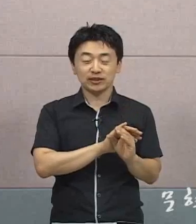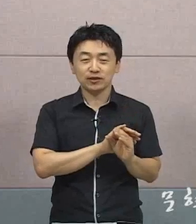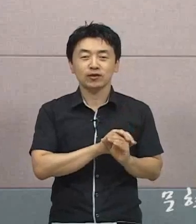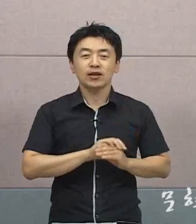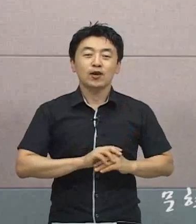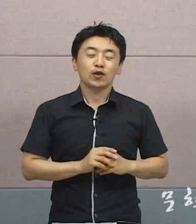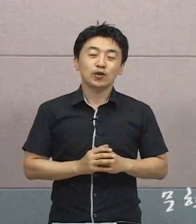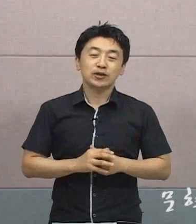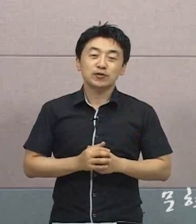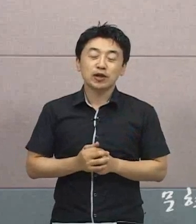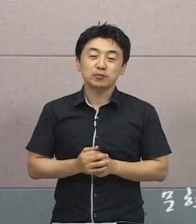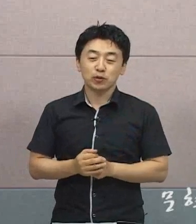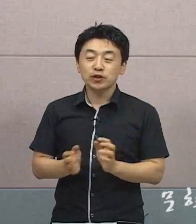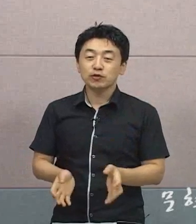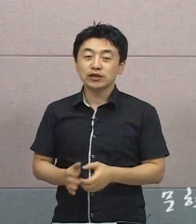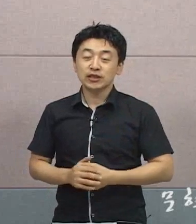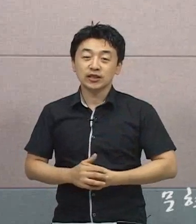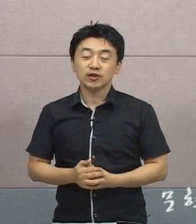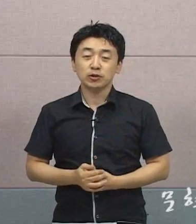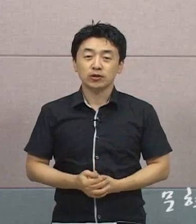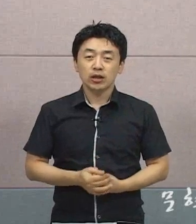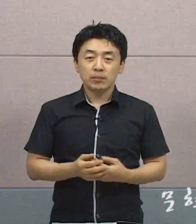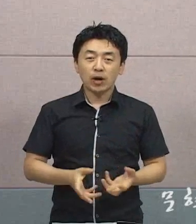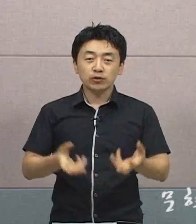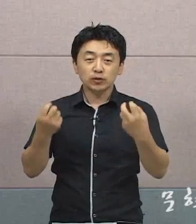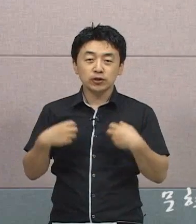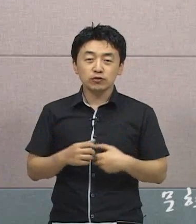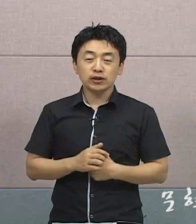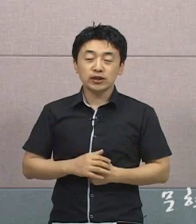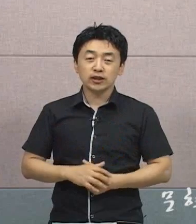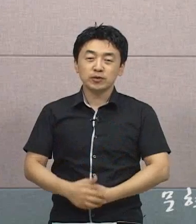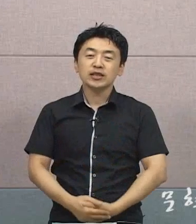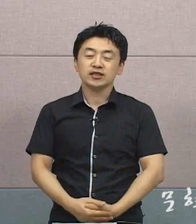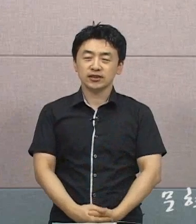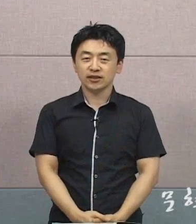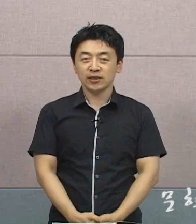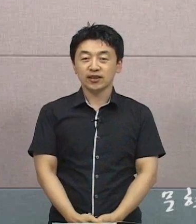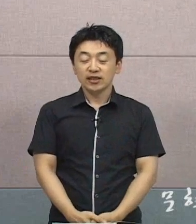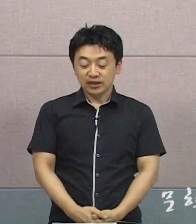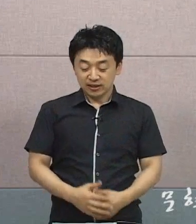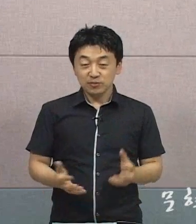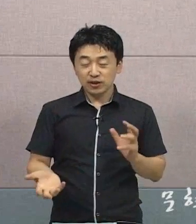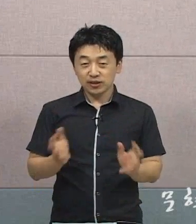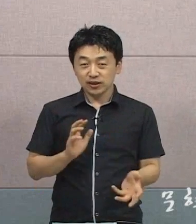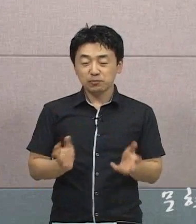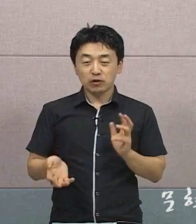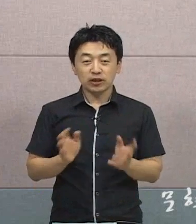드리거든요. 여러분들이 그만큼 농식 수화를 시작하시려면요, 바로 그냥 농식 수화를 시작하시면 사실은 의미를